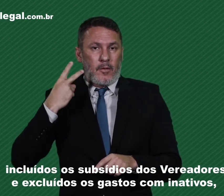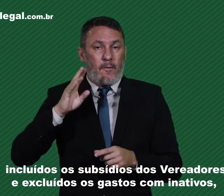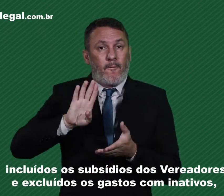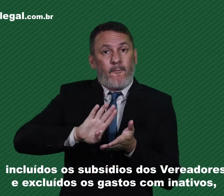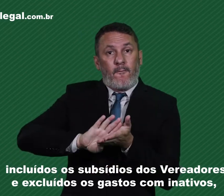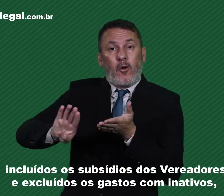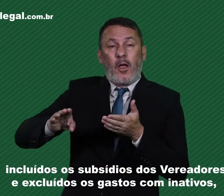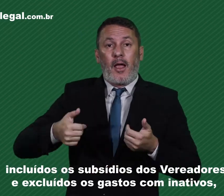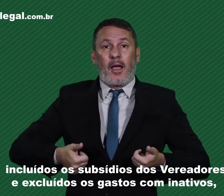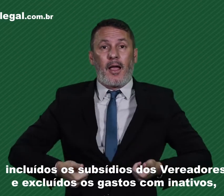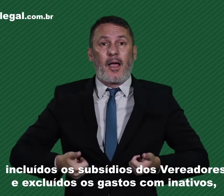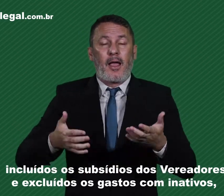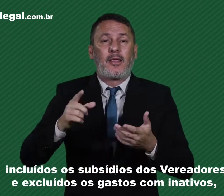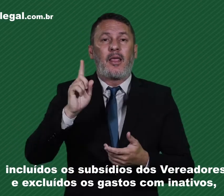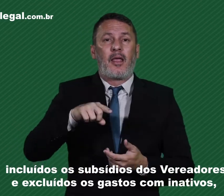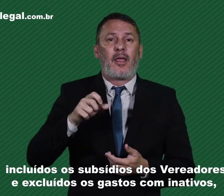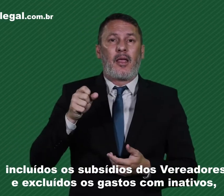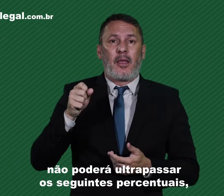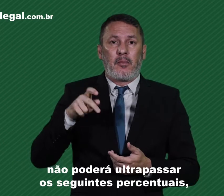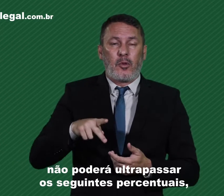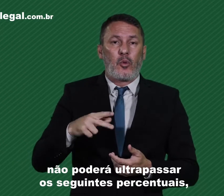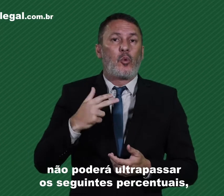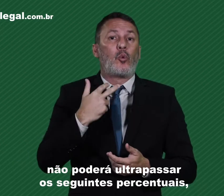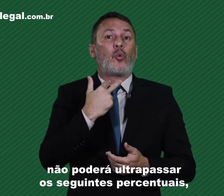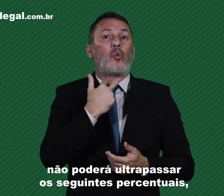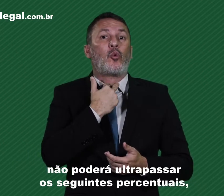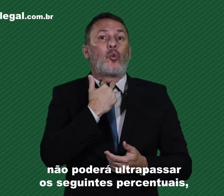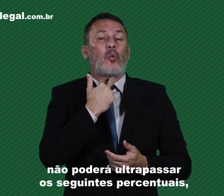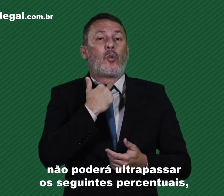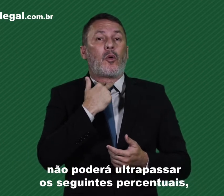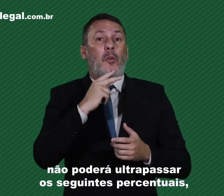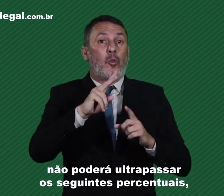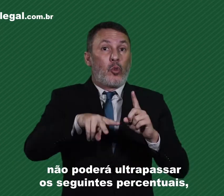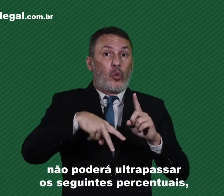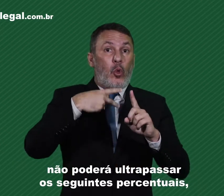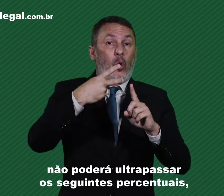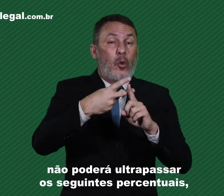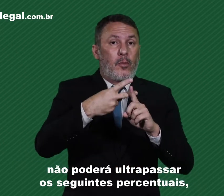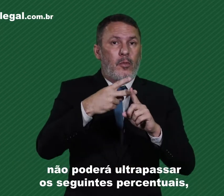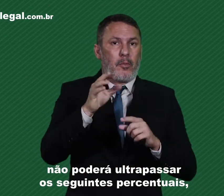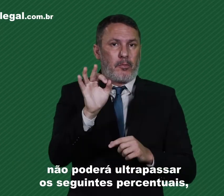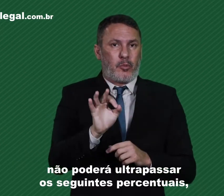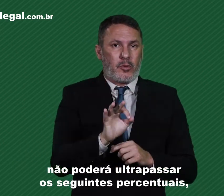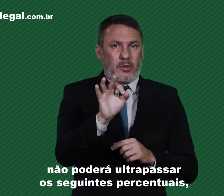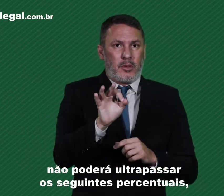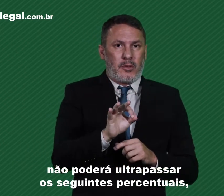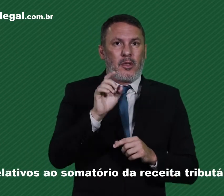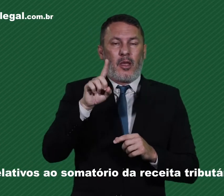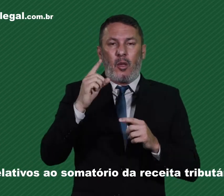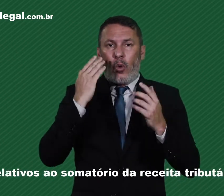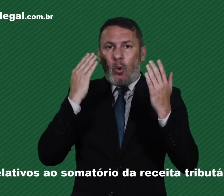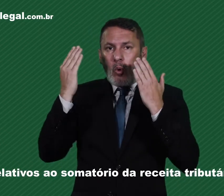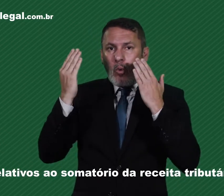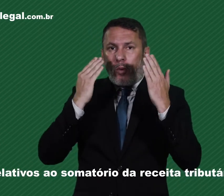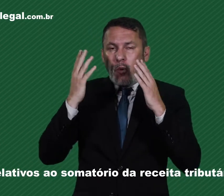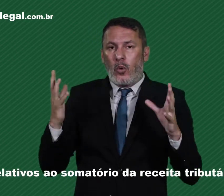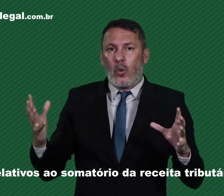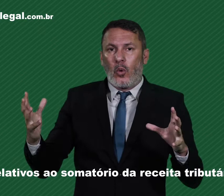os gastos com inativos não poderá ultrapassar os seguintes percentuais relativos ao